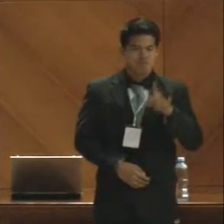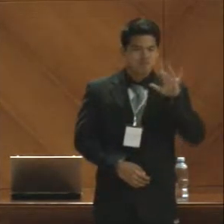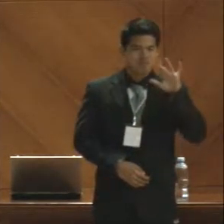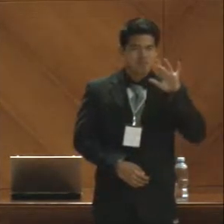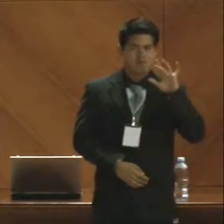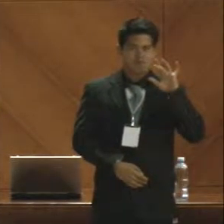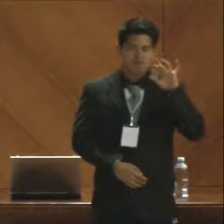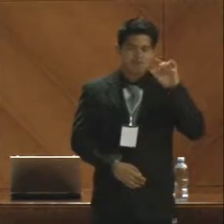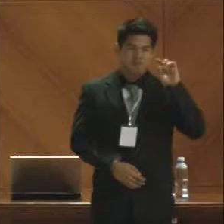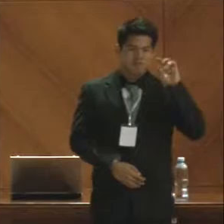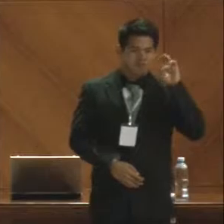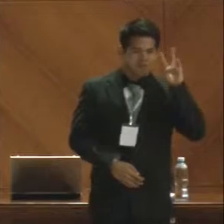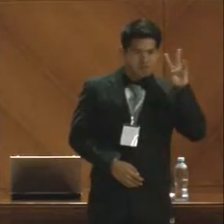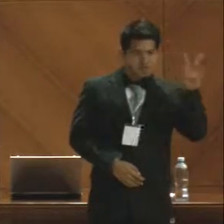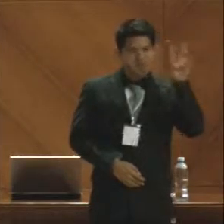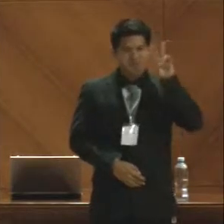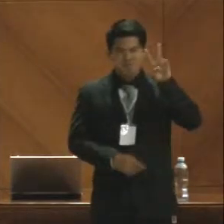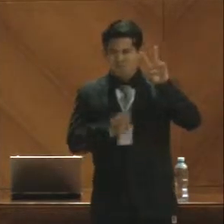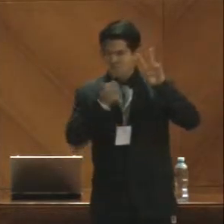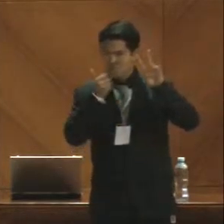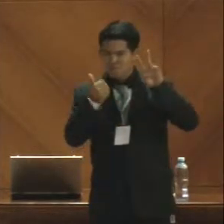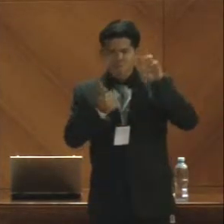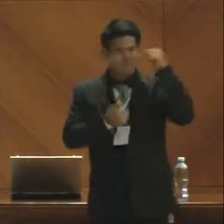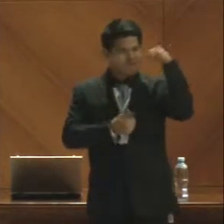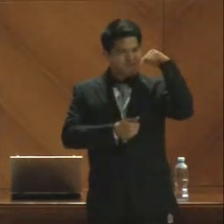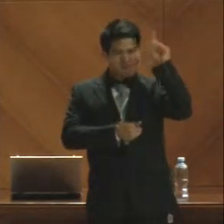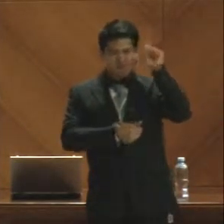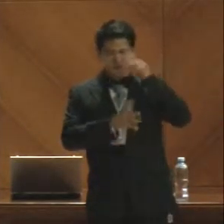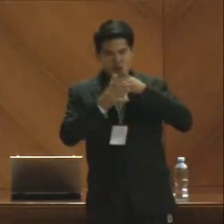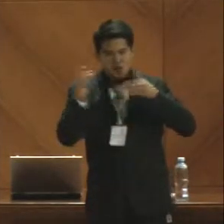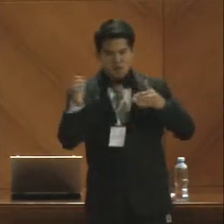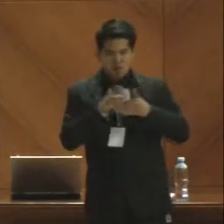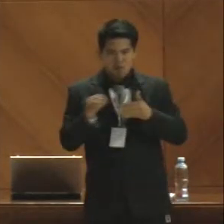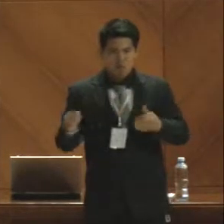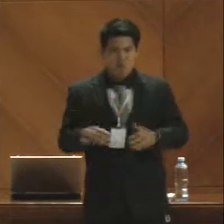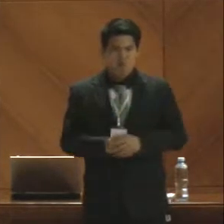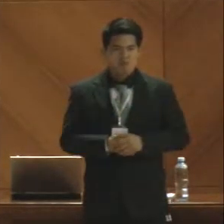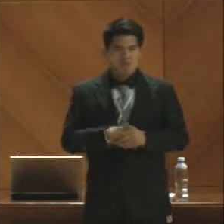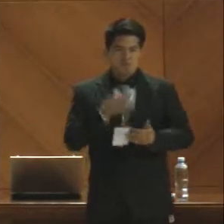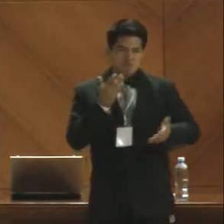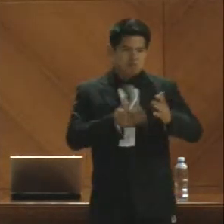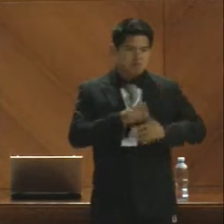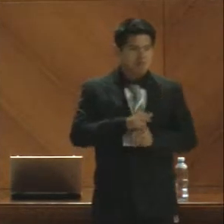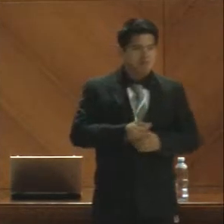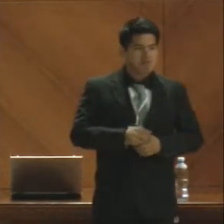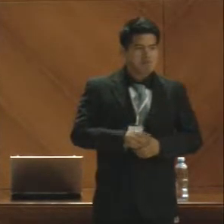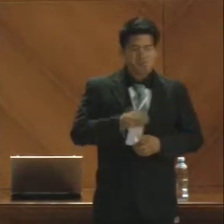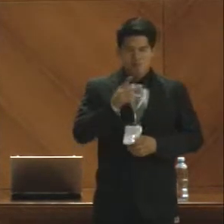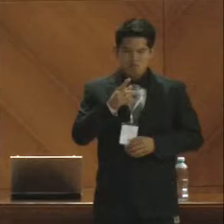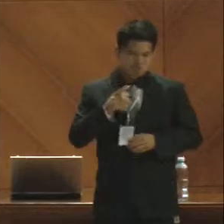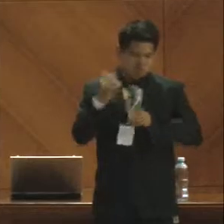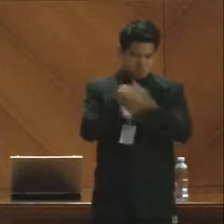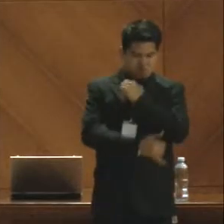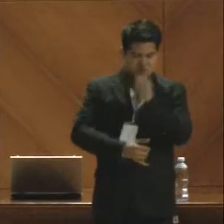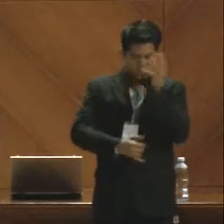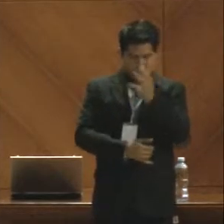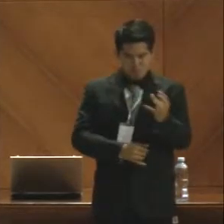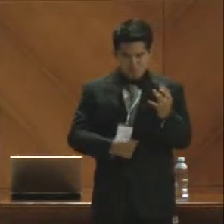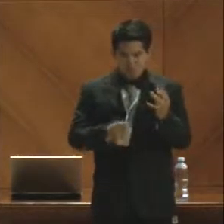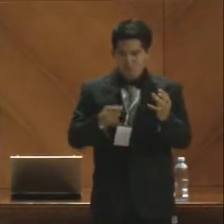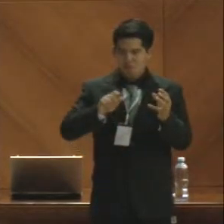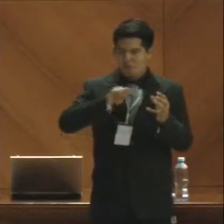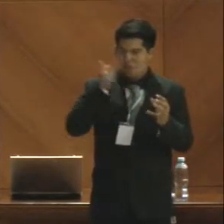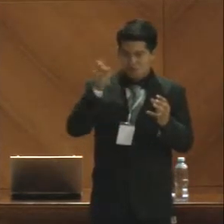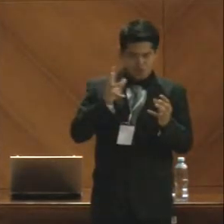no, 20, casi 22 mil millones de dólares. Ese es el presupuesto de un país pequeño en el cual una corporación compra a